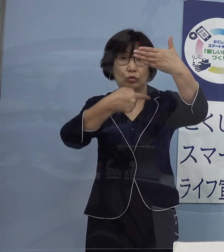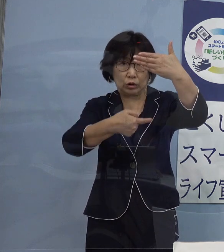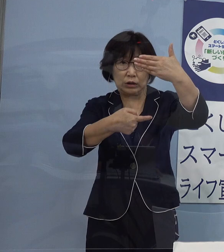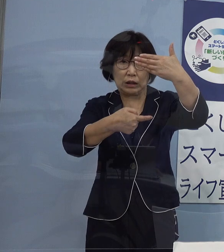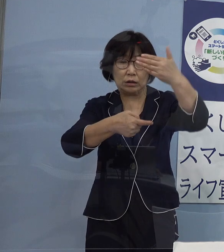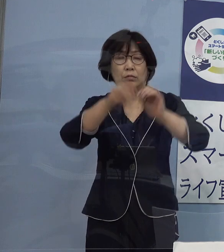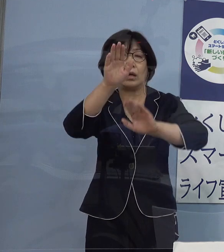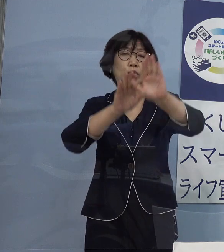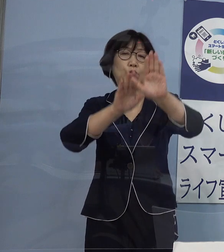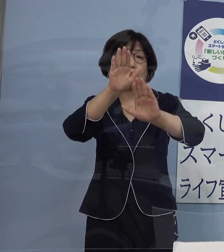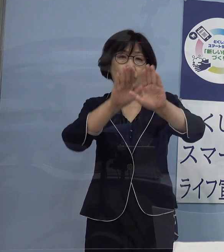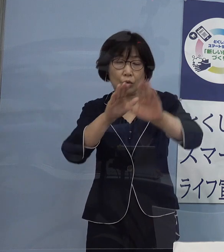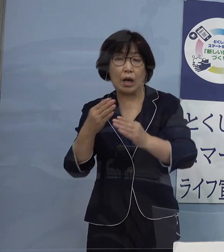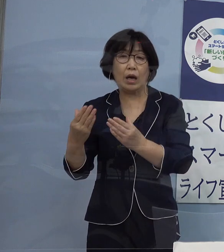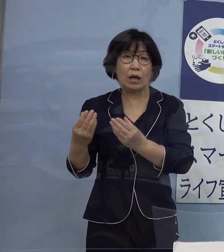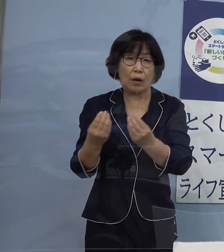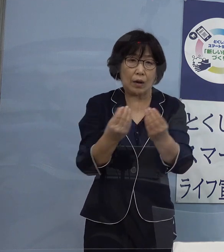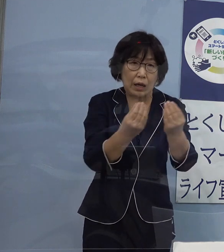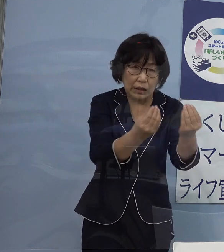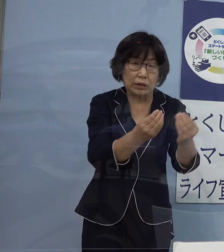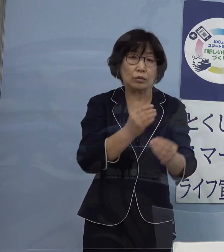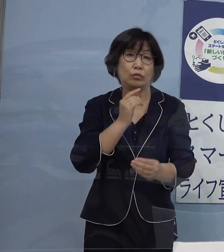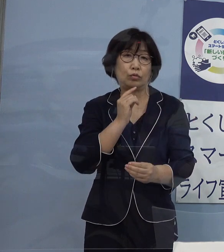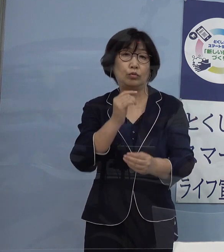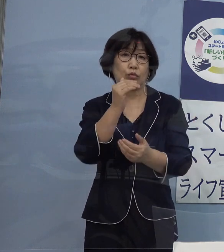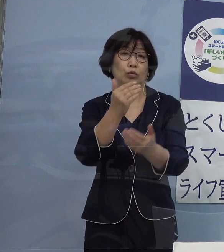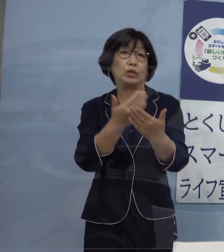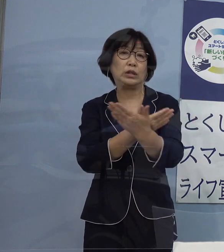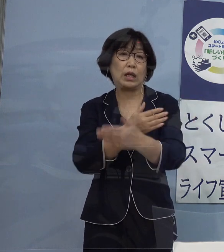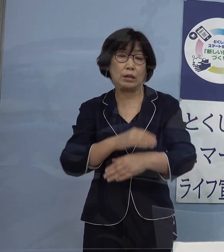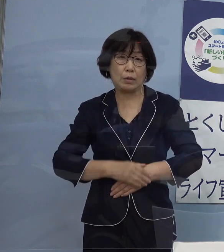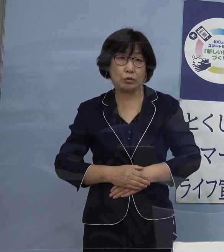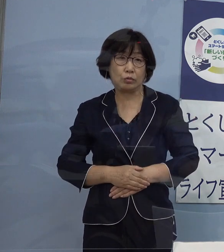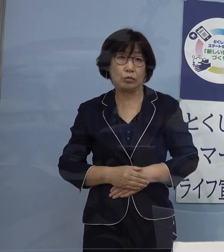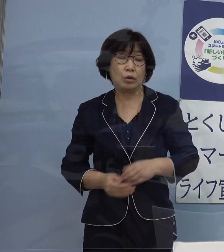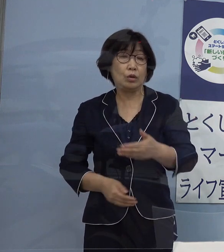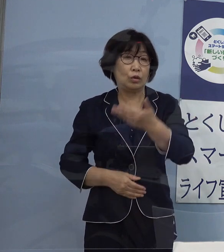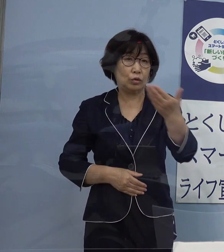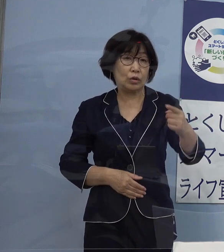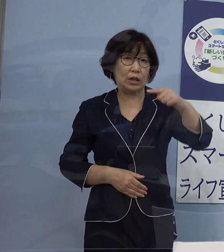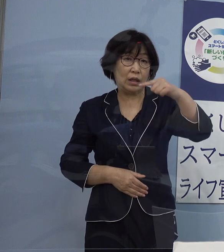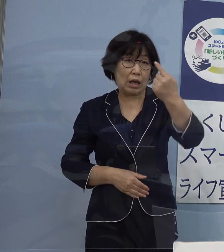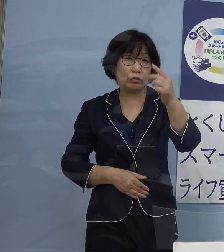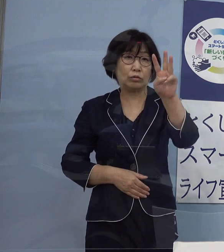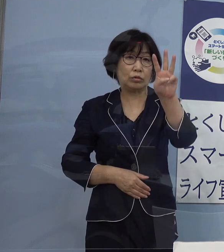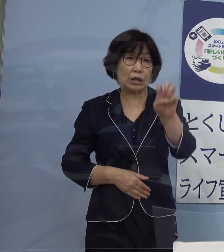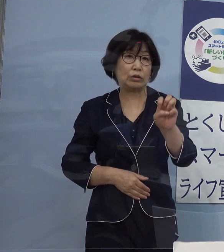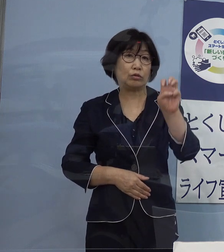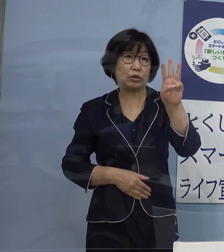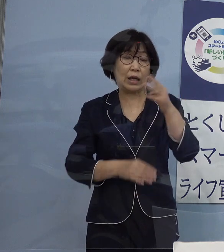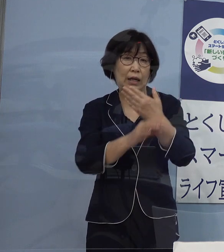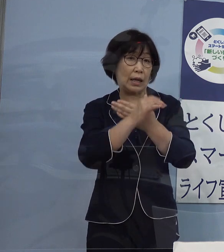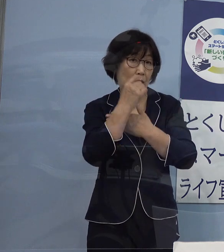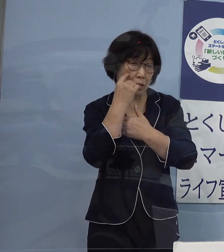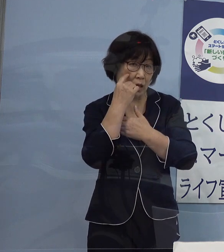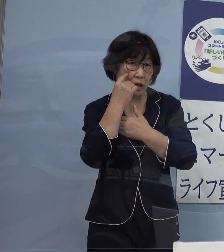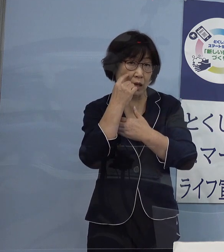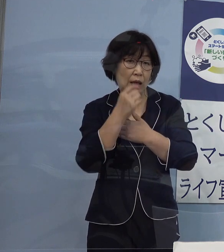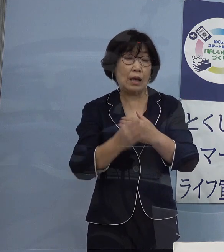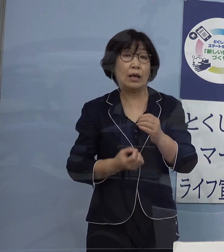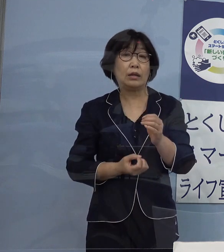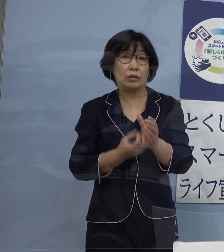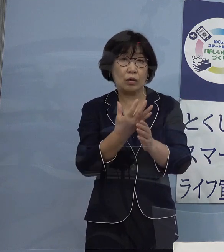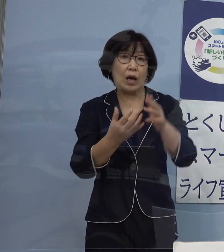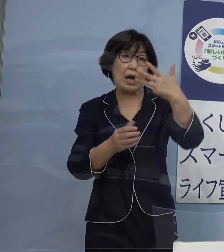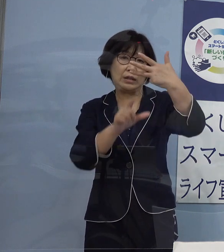が変わらないということになります。次に133例目の方、発症日は8月の